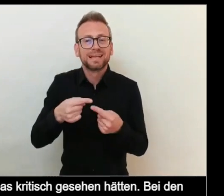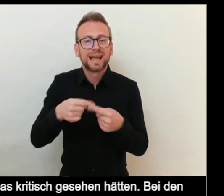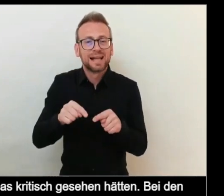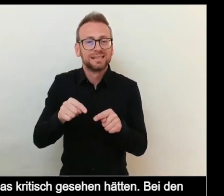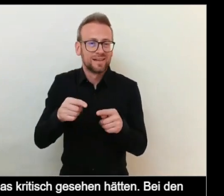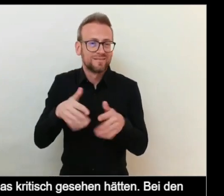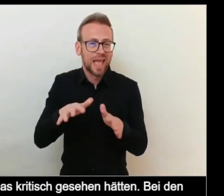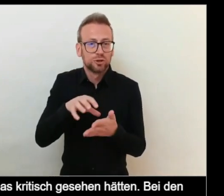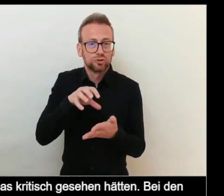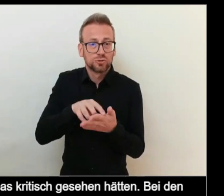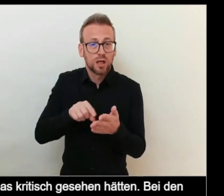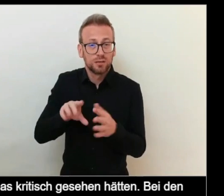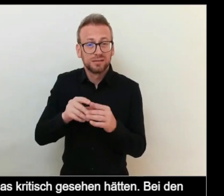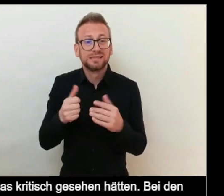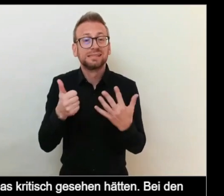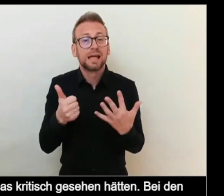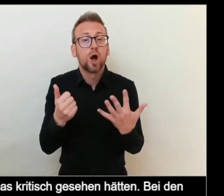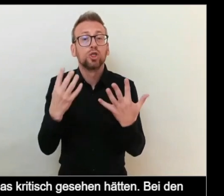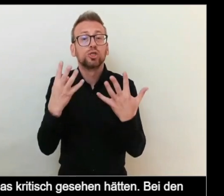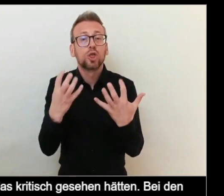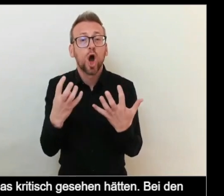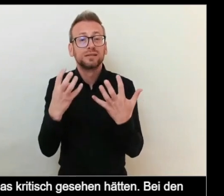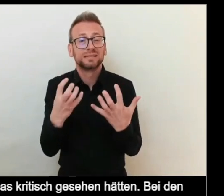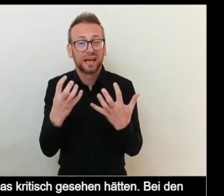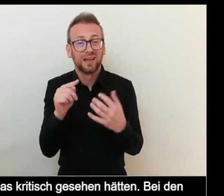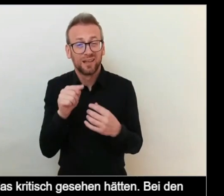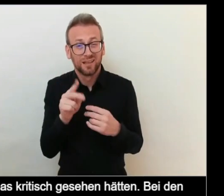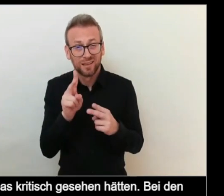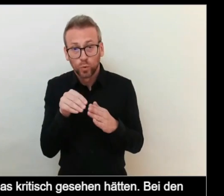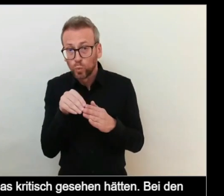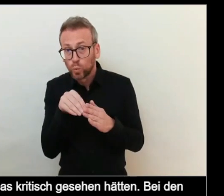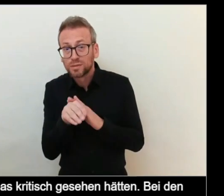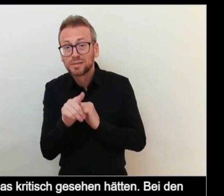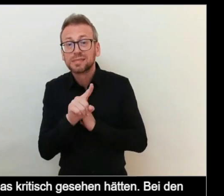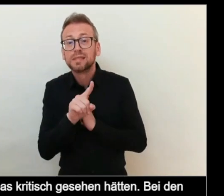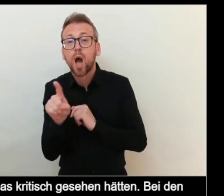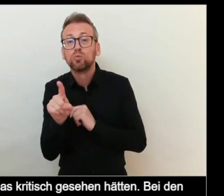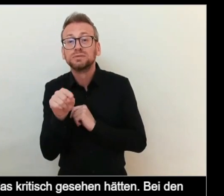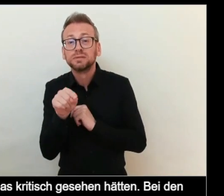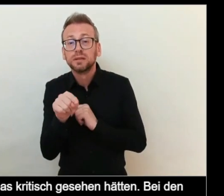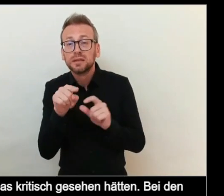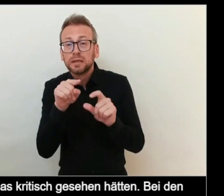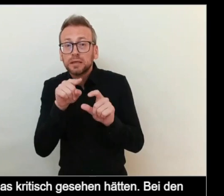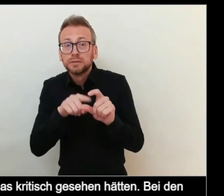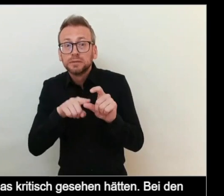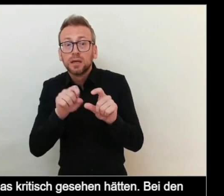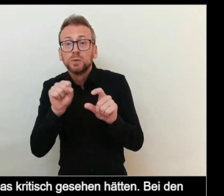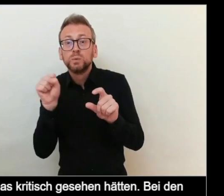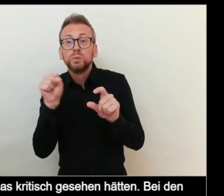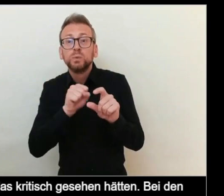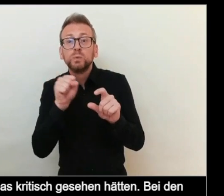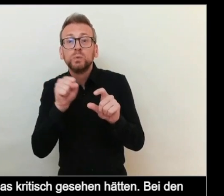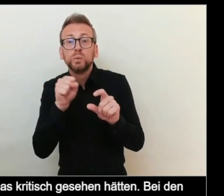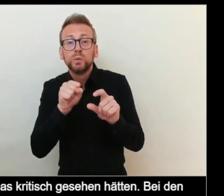Erstimpfungen in beiden Bereichen seit einer Woche genau um 0,1 gestiegen. Das heißt, diese Impfdynamik ist wirklich einfach viel zu